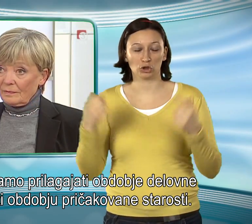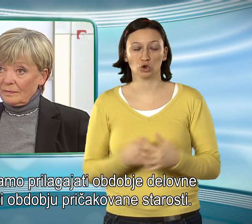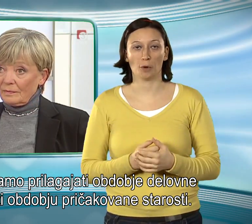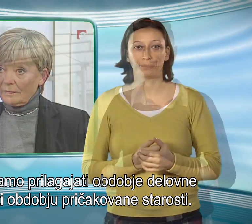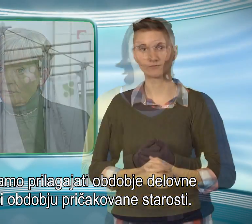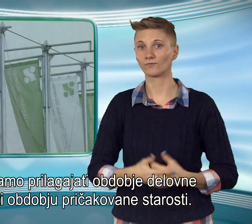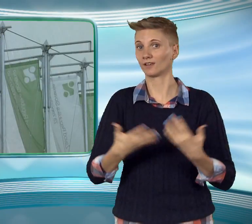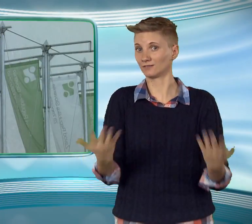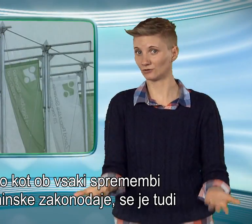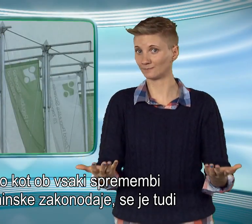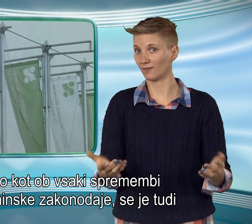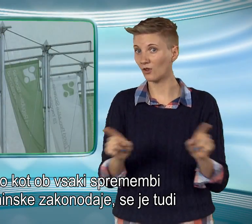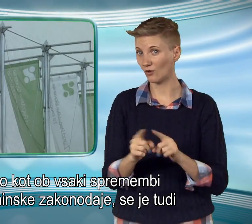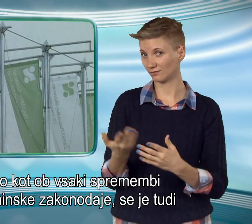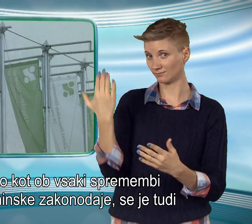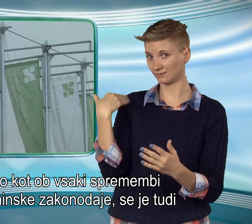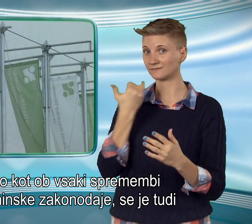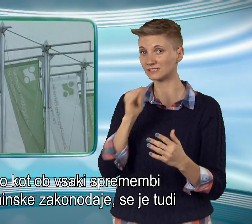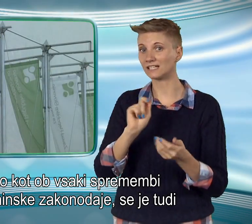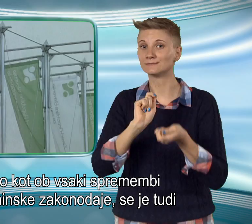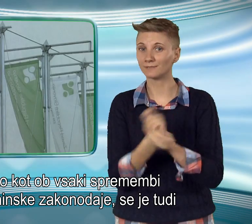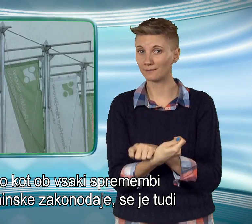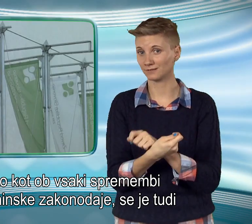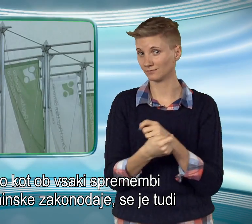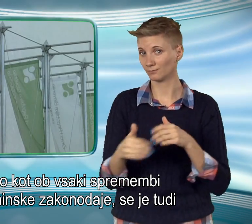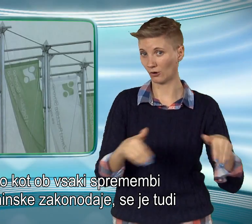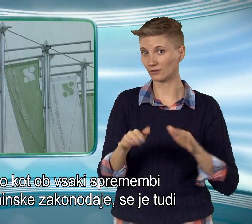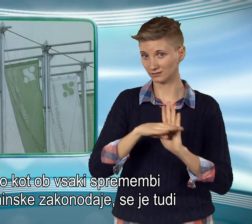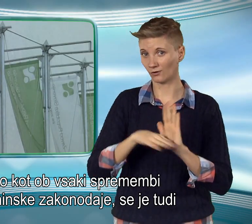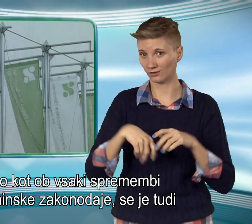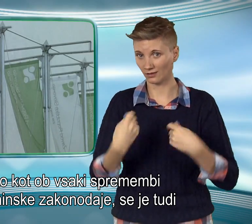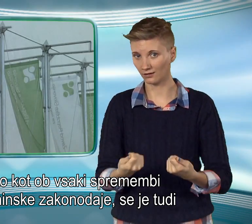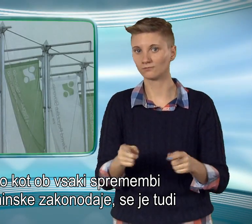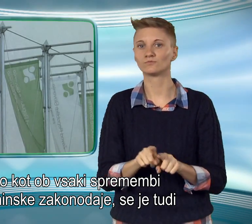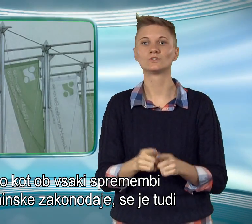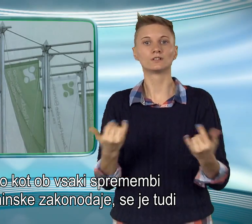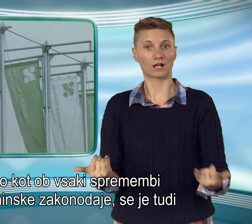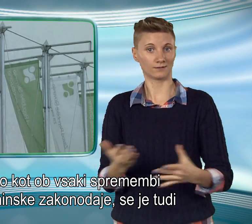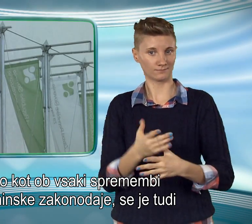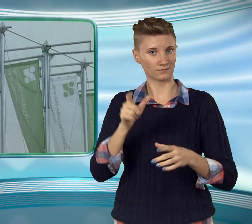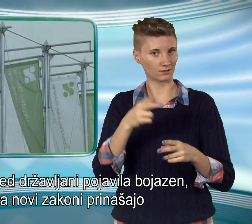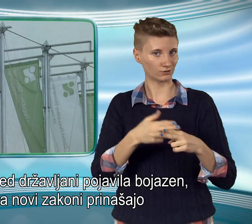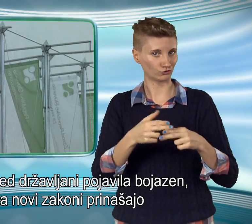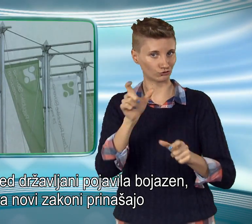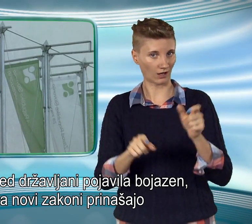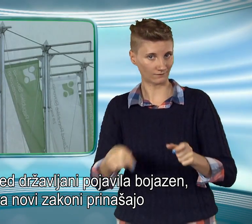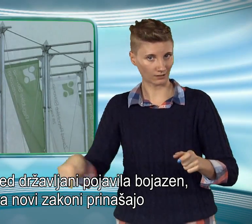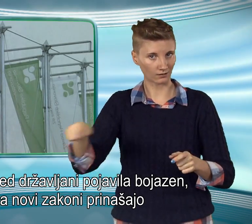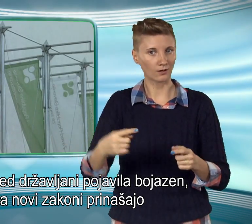starosti. Tako kot ob vsaki spremembi pokojninske zakonodaje, se je tudi tokrat med državljani pojavila bojazen, da